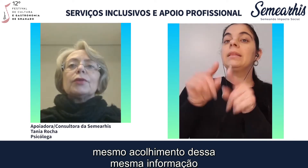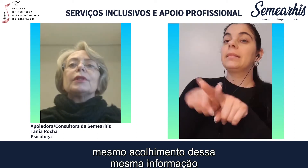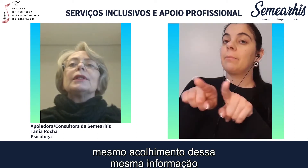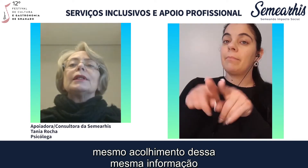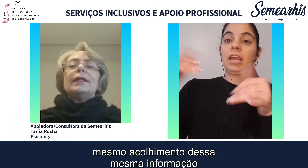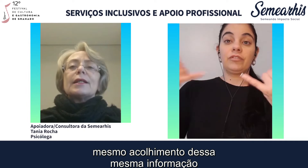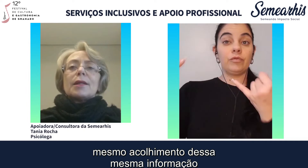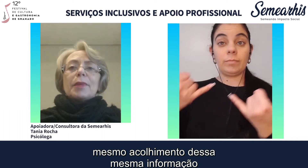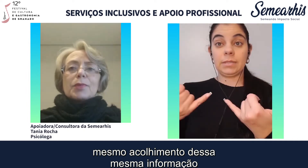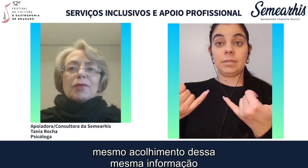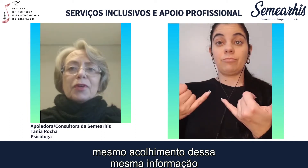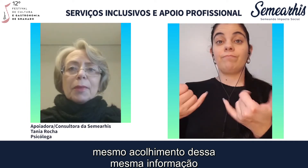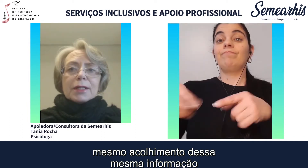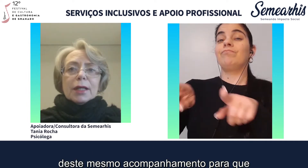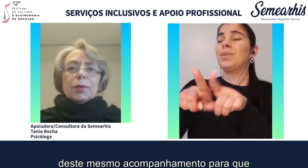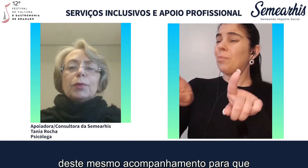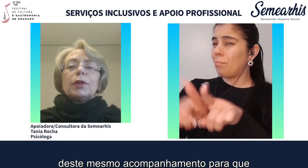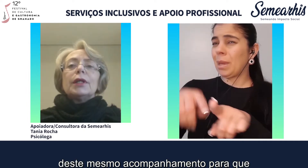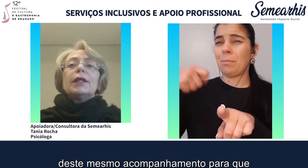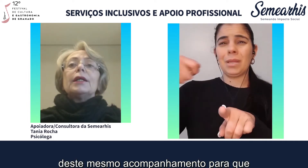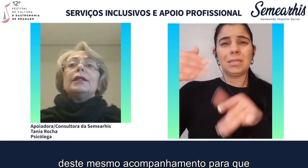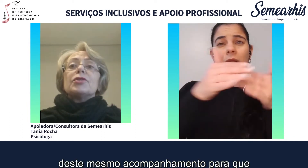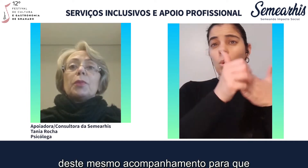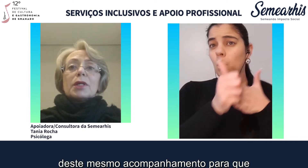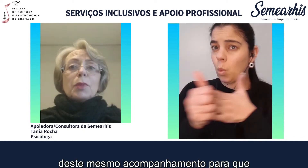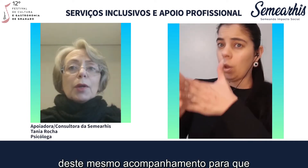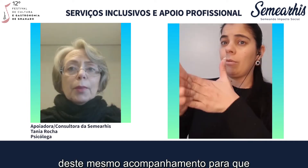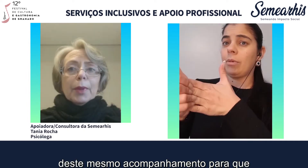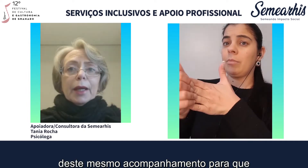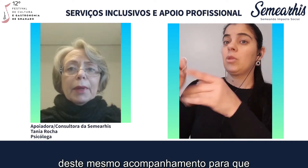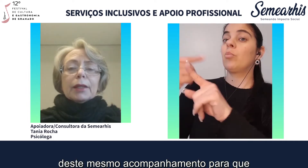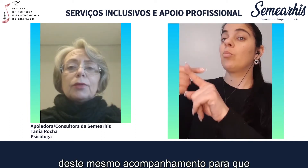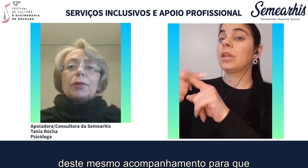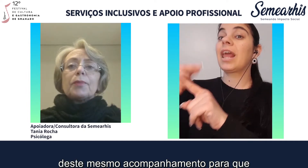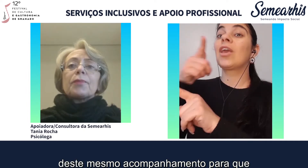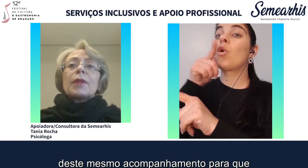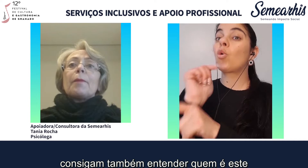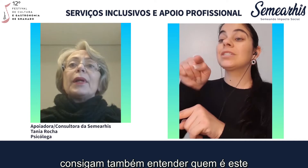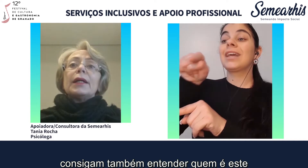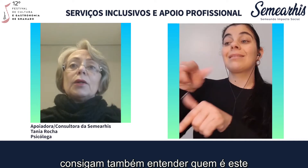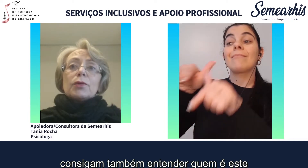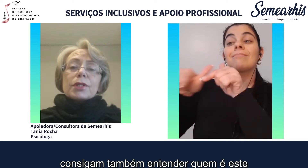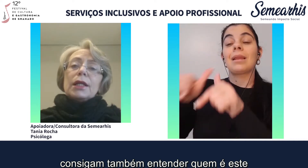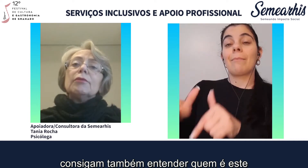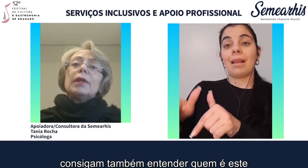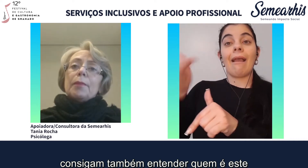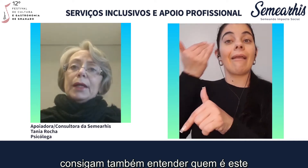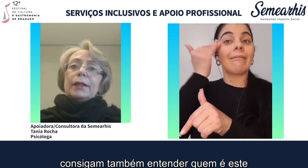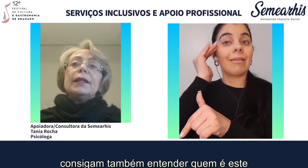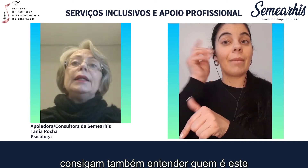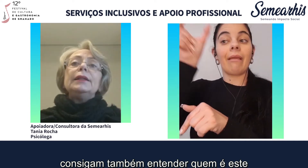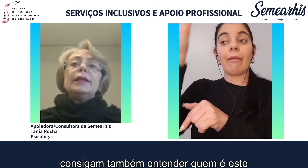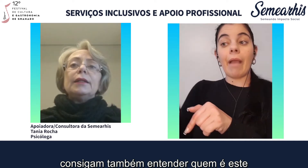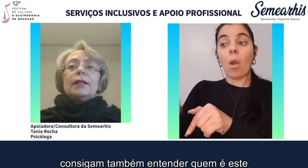acolhimento, dessa mesma informação, deste mesmo acompanhamento, para que consigam